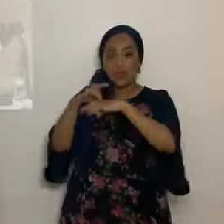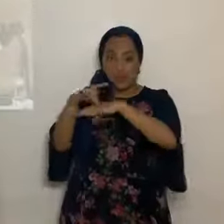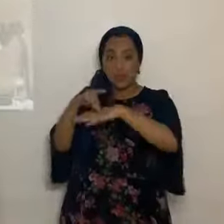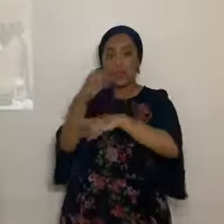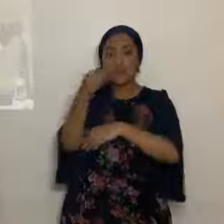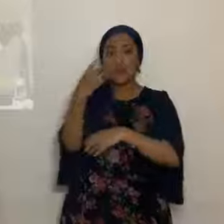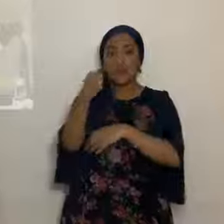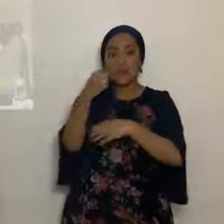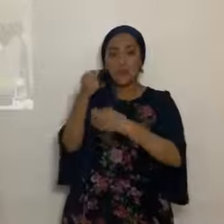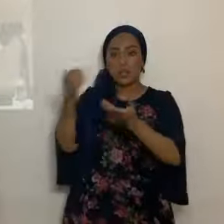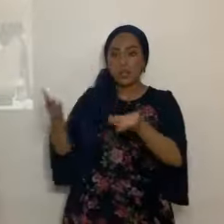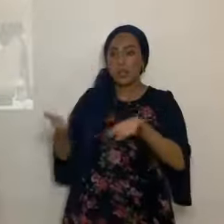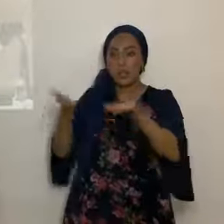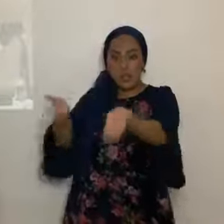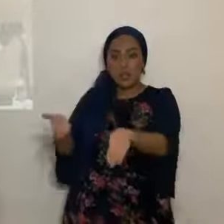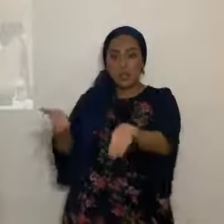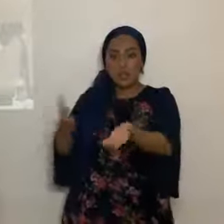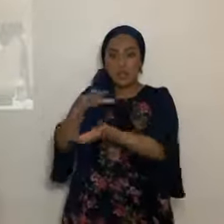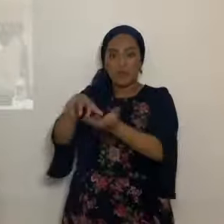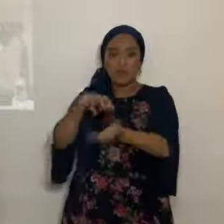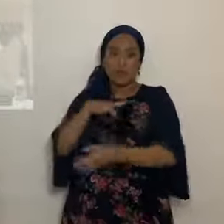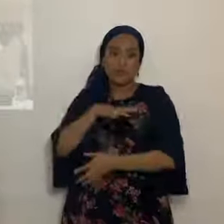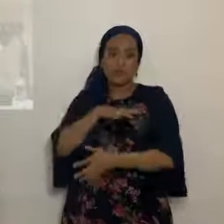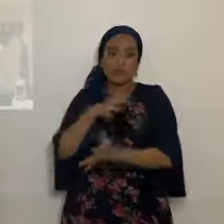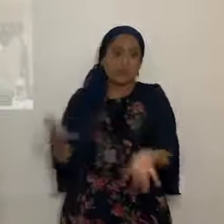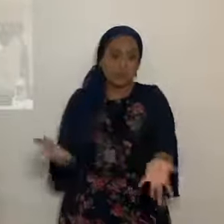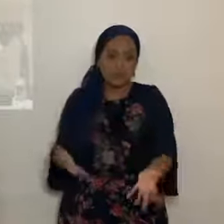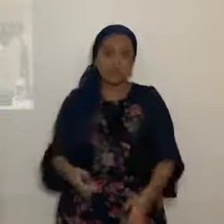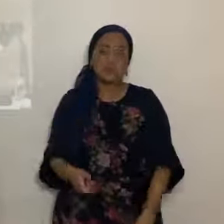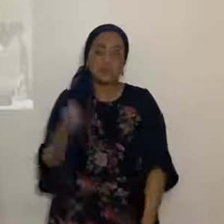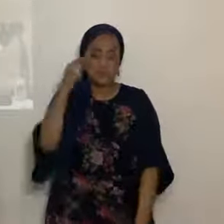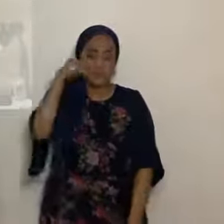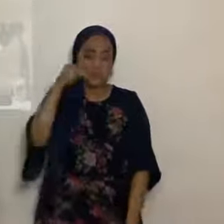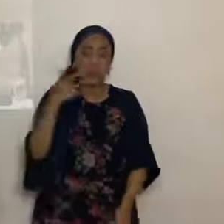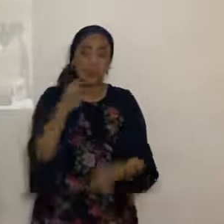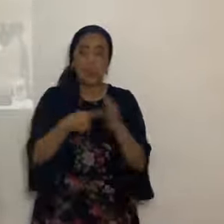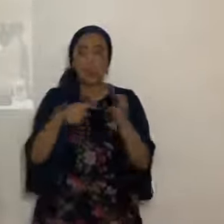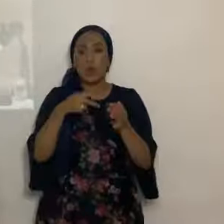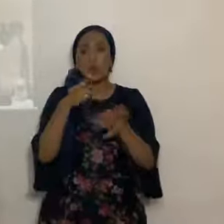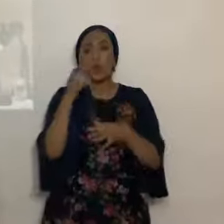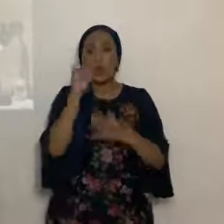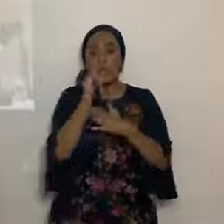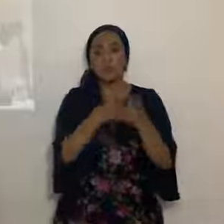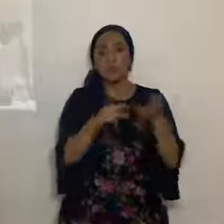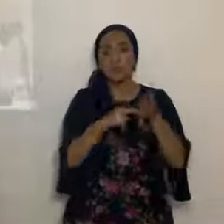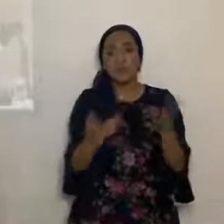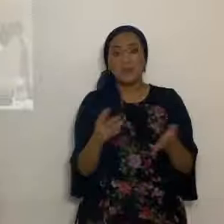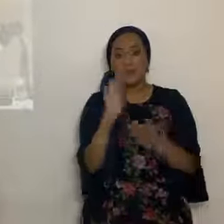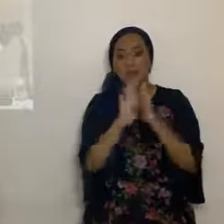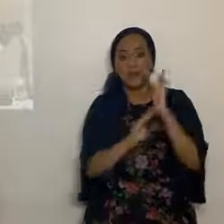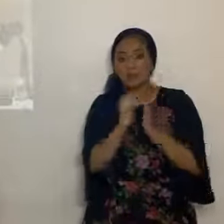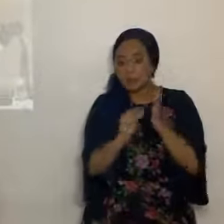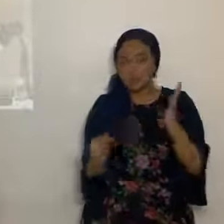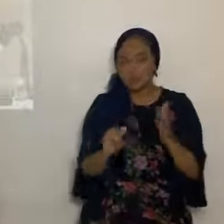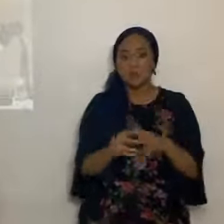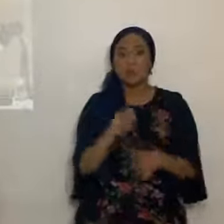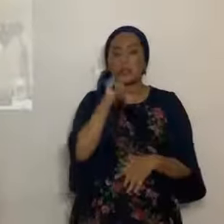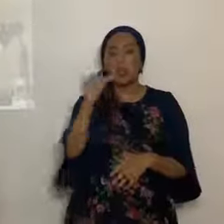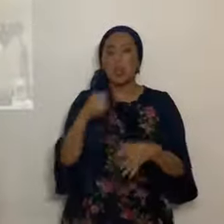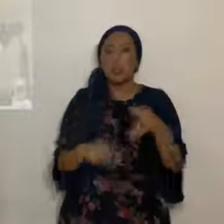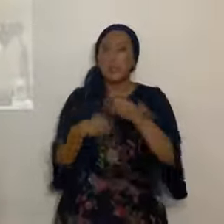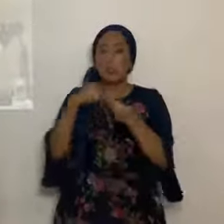Y leche, o sea, mantequilla y demás, ¿sí? ¿Me doy a entender? ¿Sí? Entonces a eso se refiere este verso, o sea, no aumentarle a